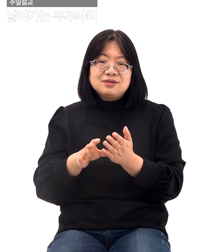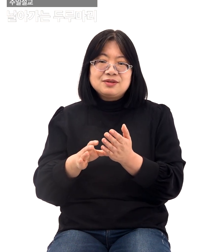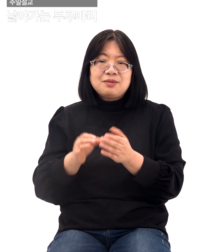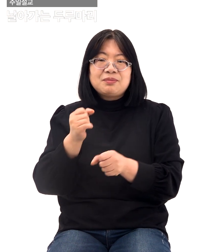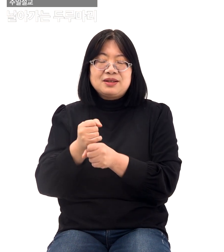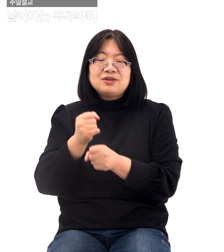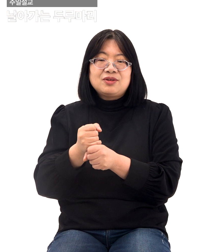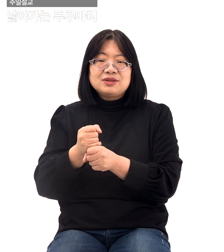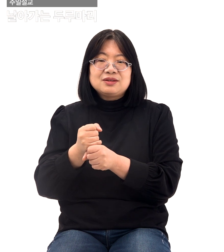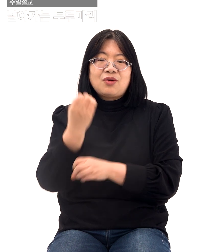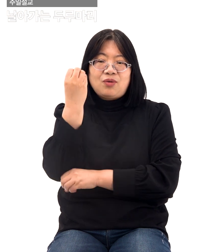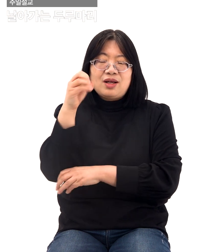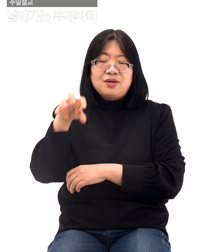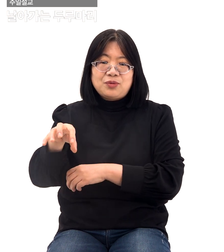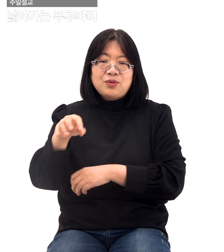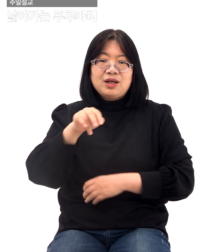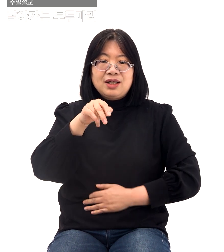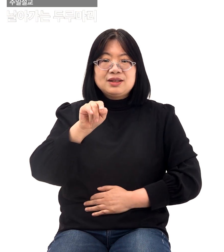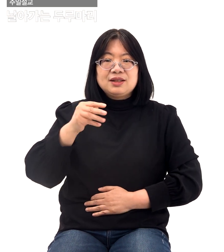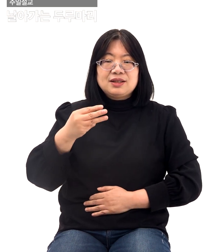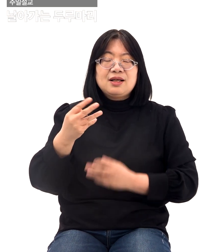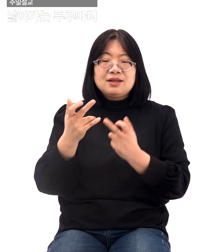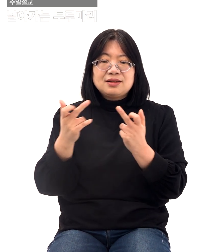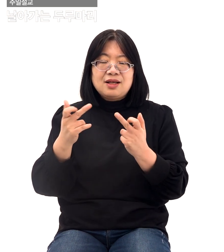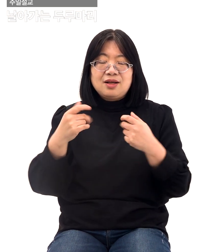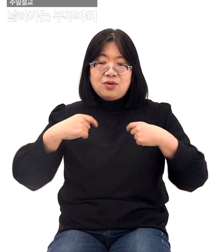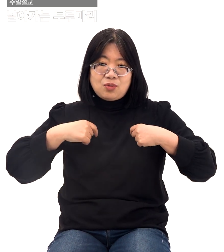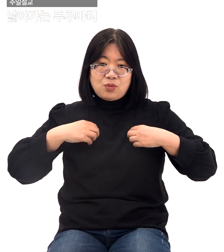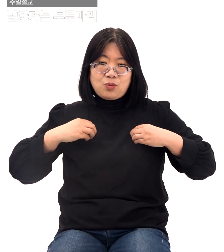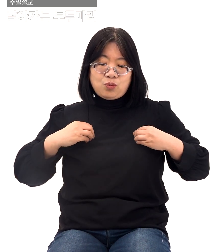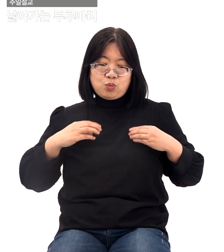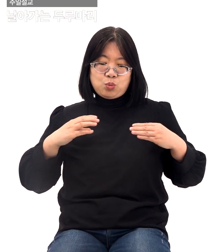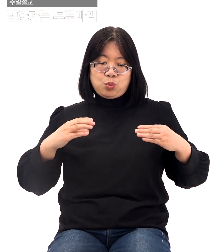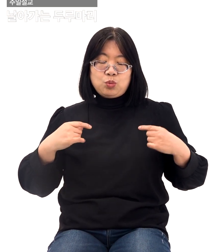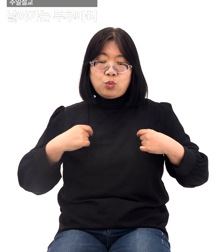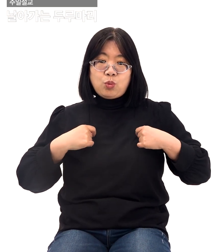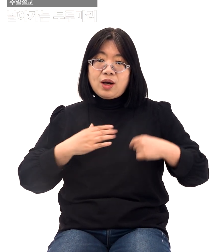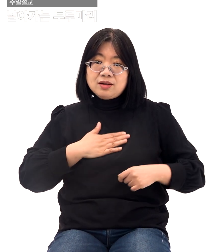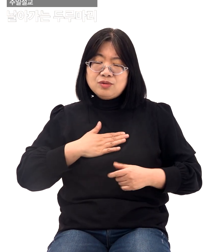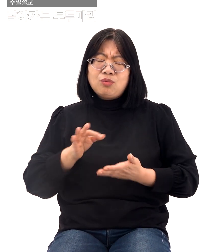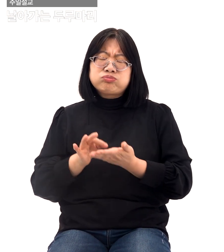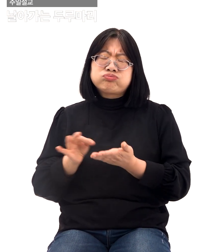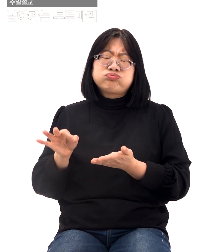들어보셨죠? 아주 이게 어마어마한 고가품이에요. 그러면